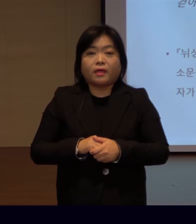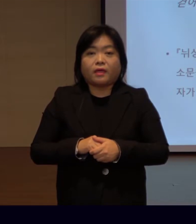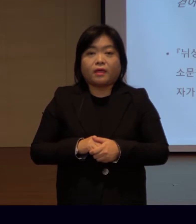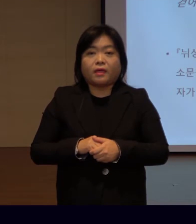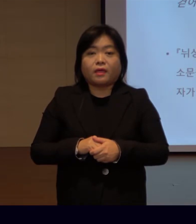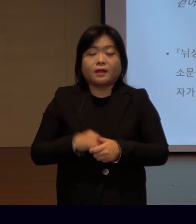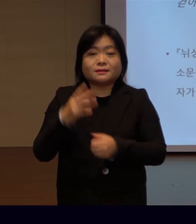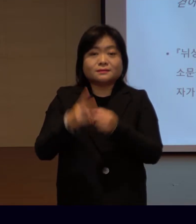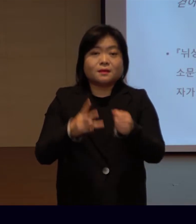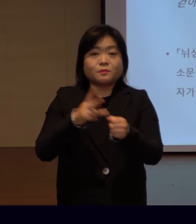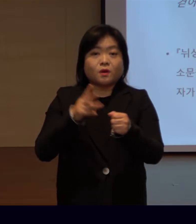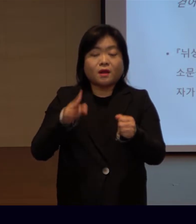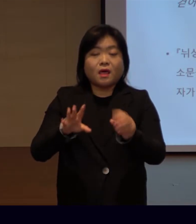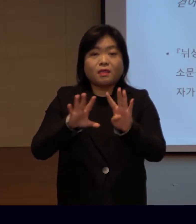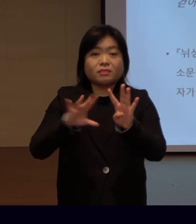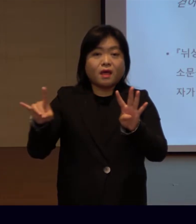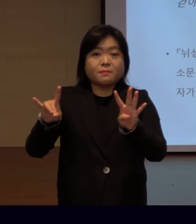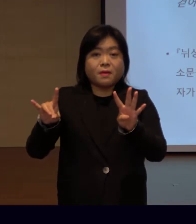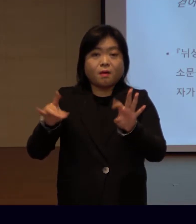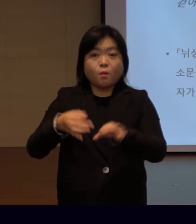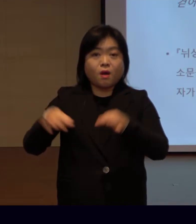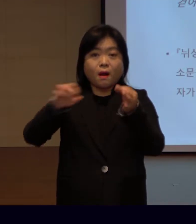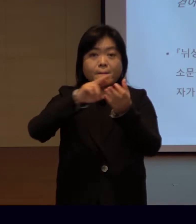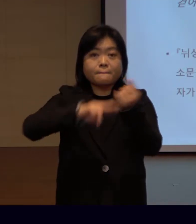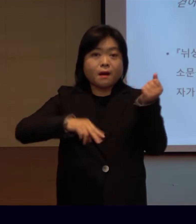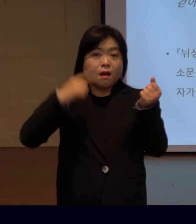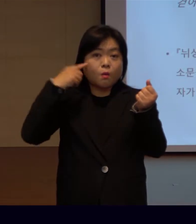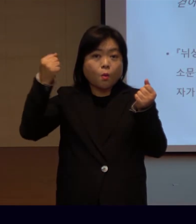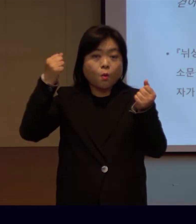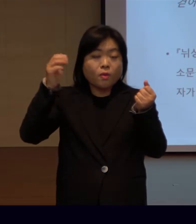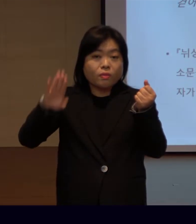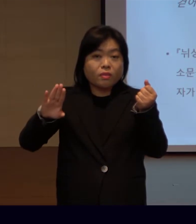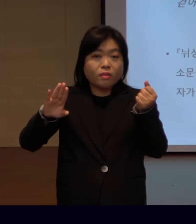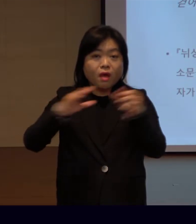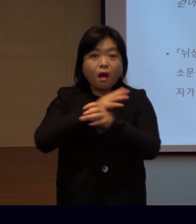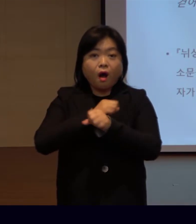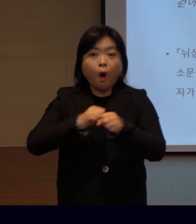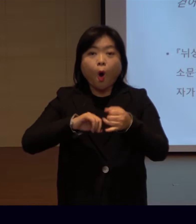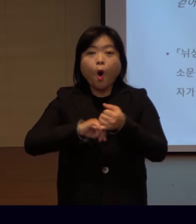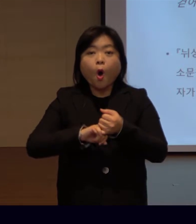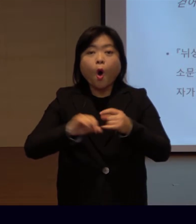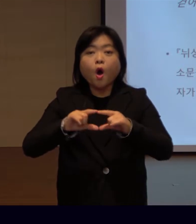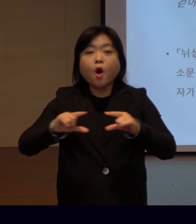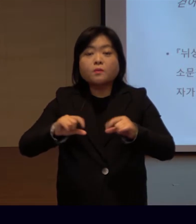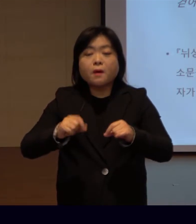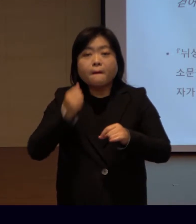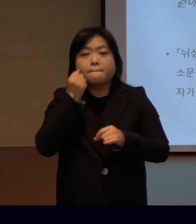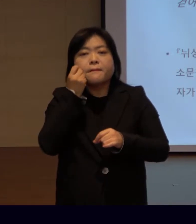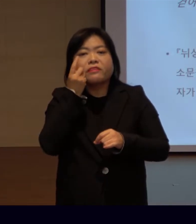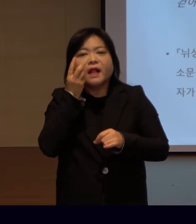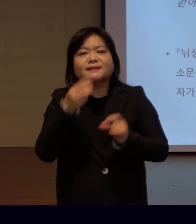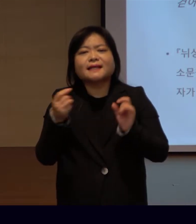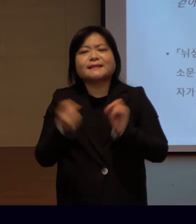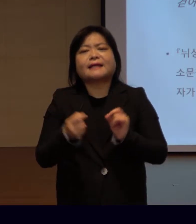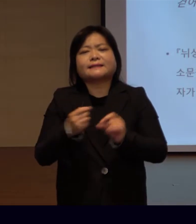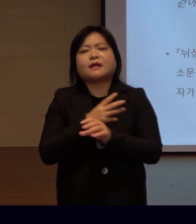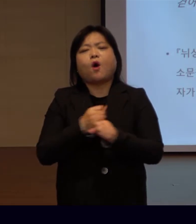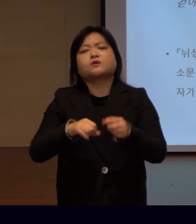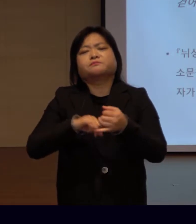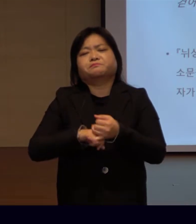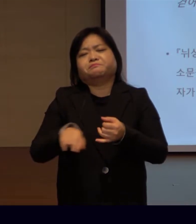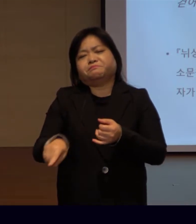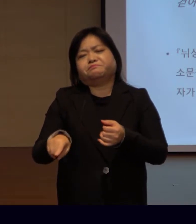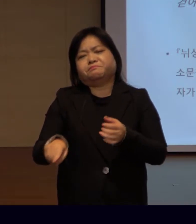이게 3년 안에 4배가 돼서 팔 걸 예상했는데 어음은 불과 몇 달짜리 단기 어음을 쓴 거예요.